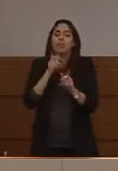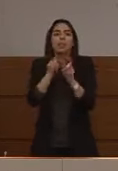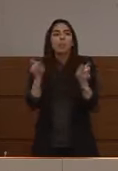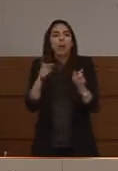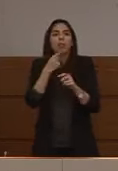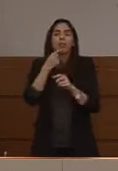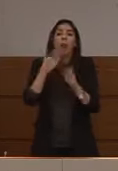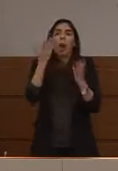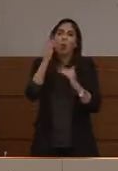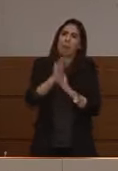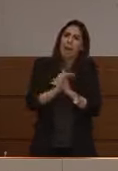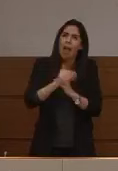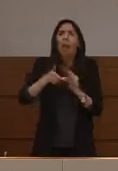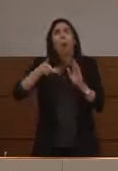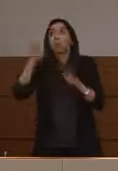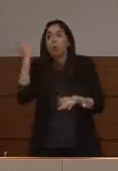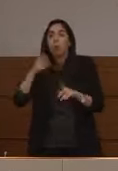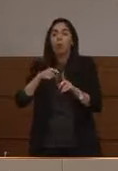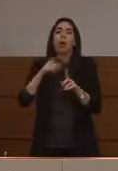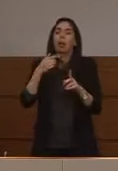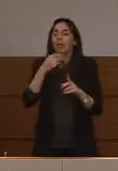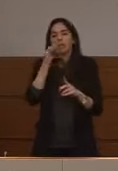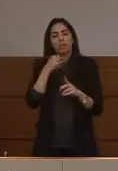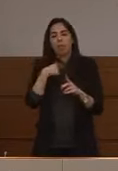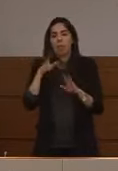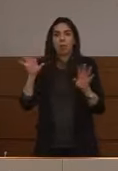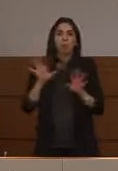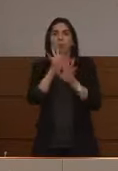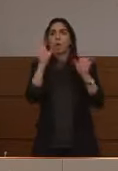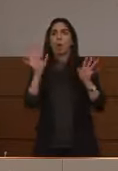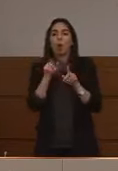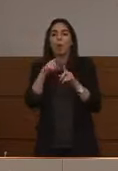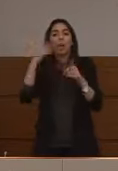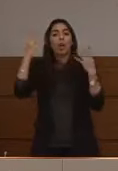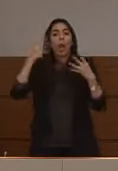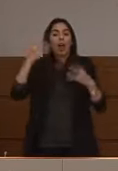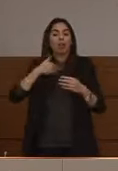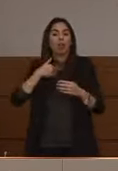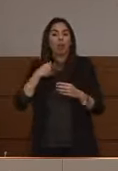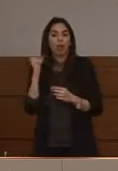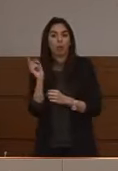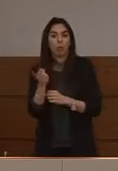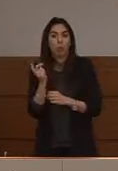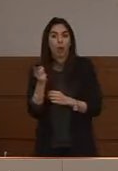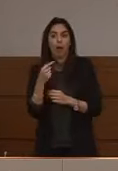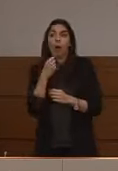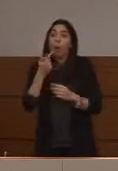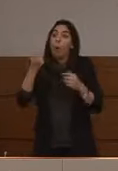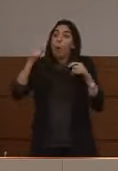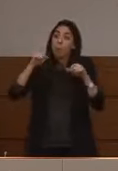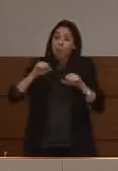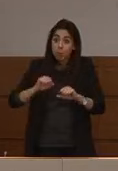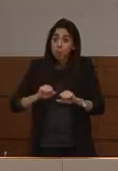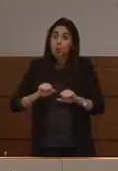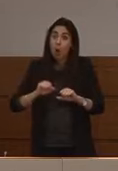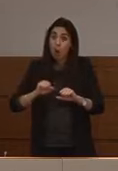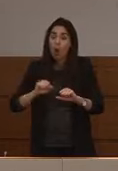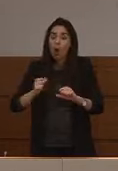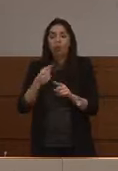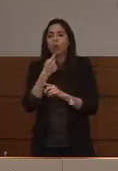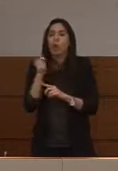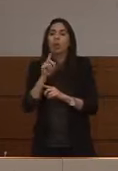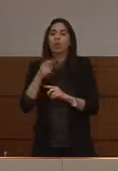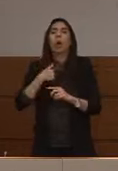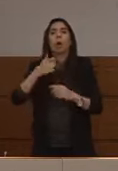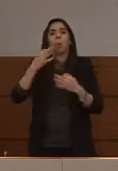meno quindi io ho fatto solo un ragionamento ho detto potrebbe anche essere quindi non ho detto